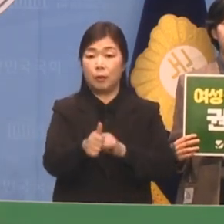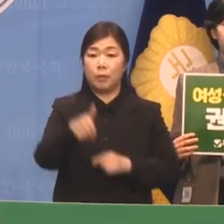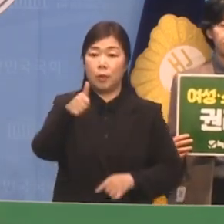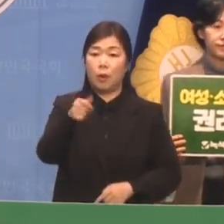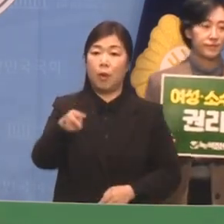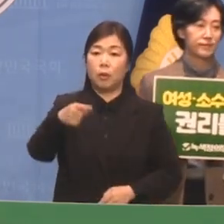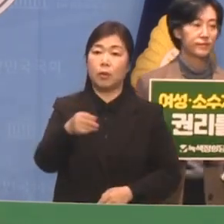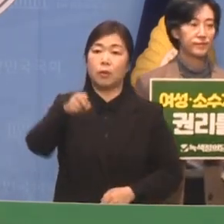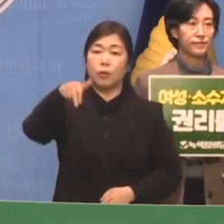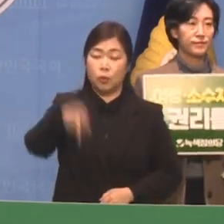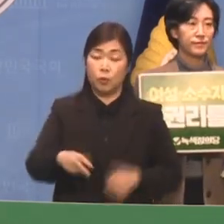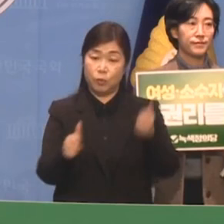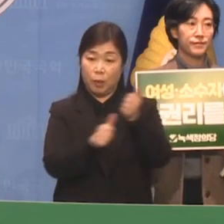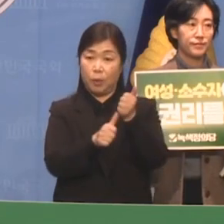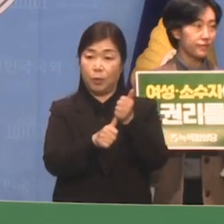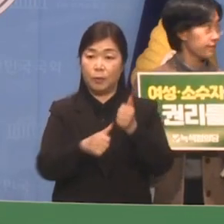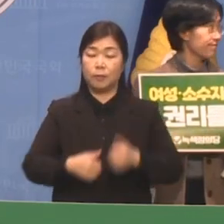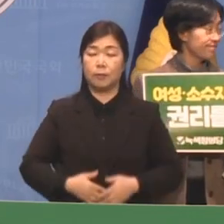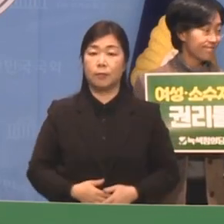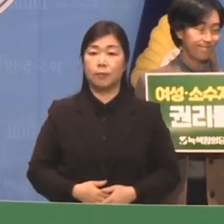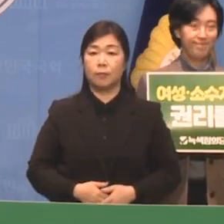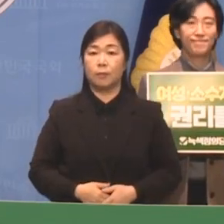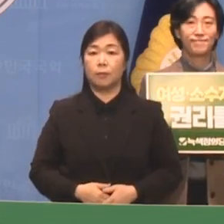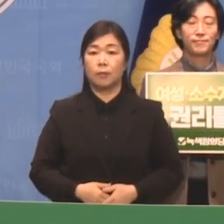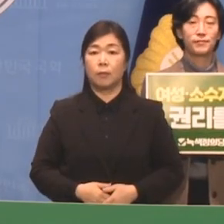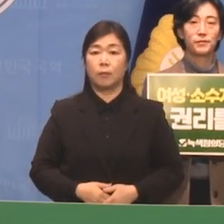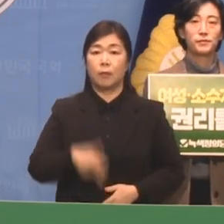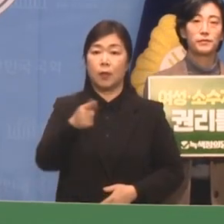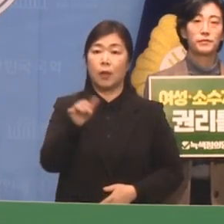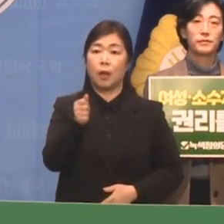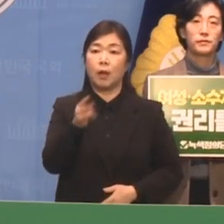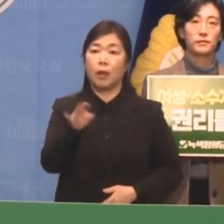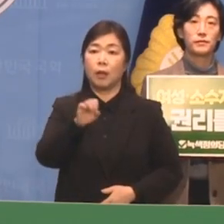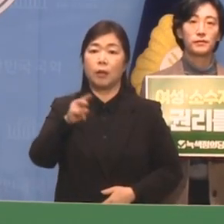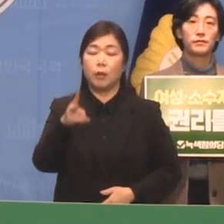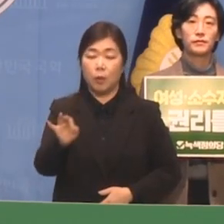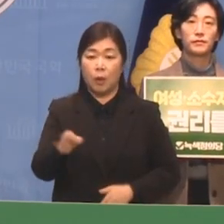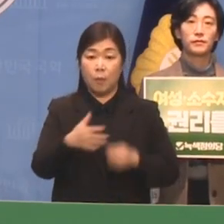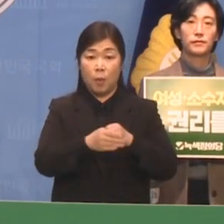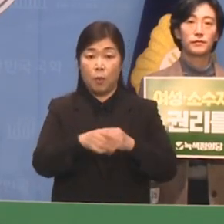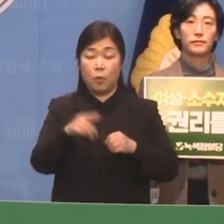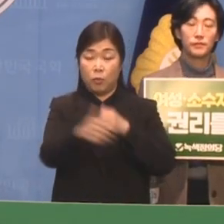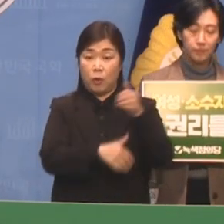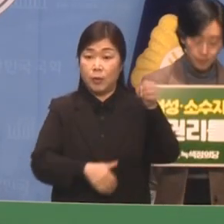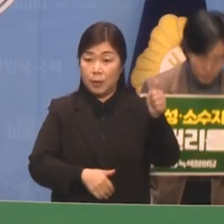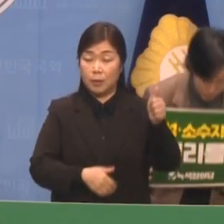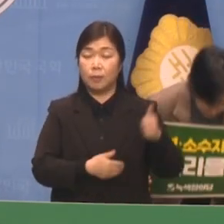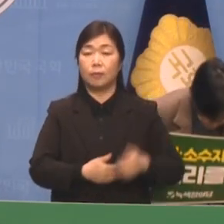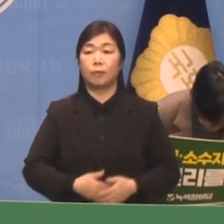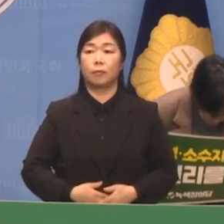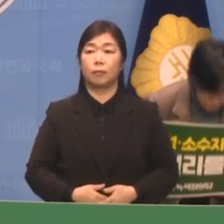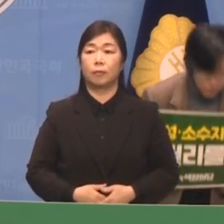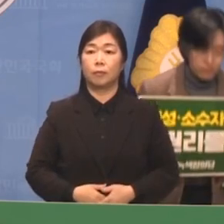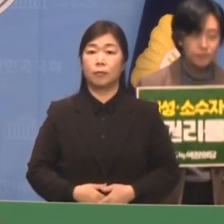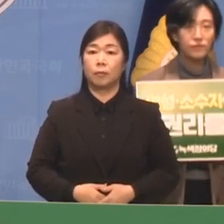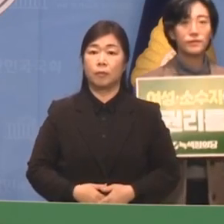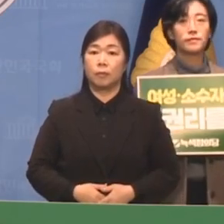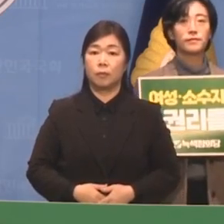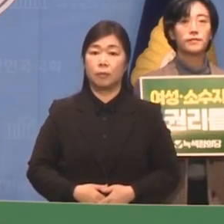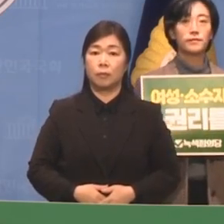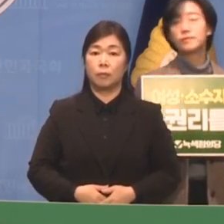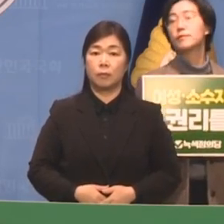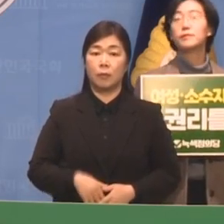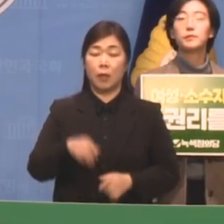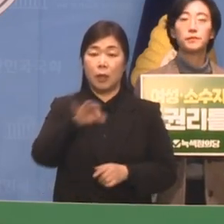허순규 녹색 부대표입니다. 장혜영 국회의원 마포구의원회 위원장이십니다.